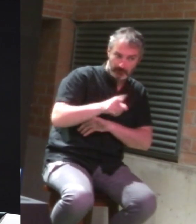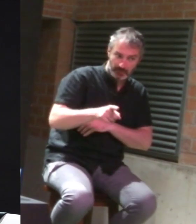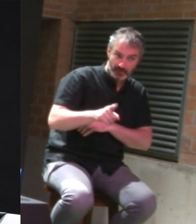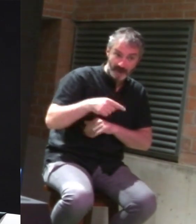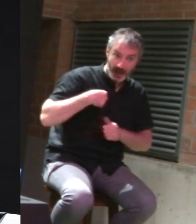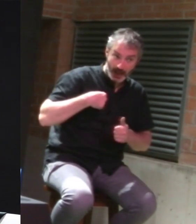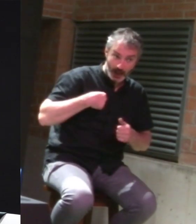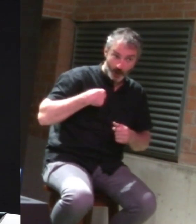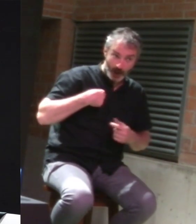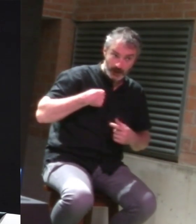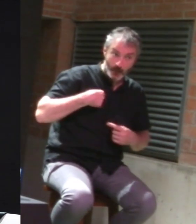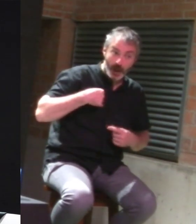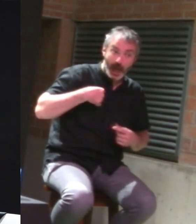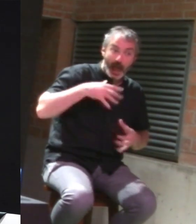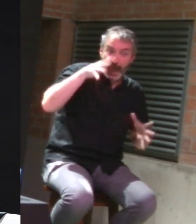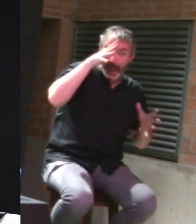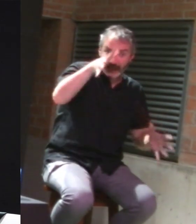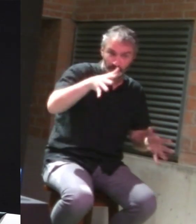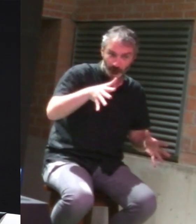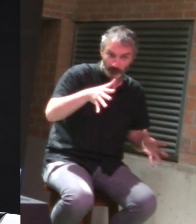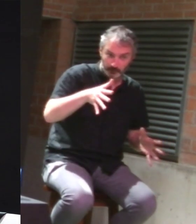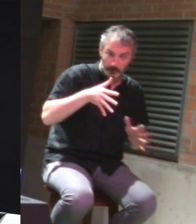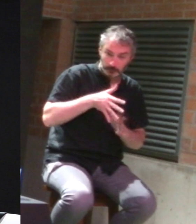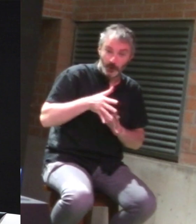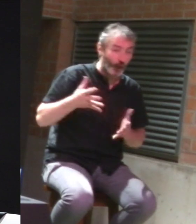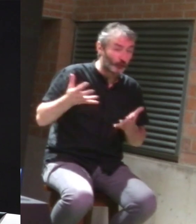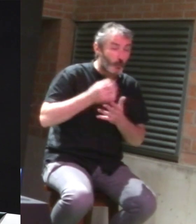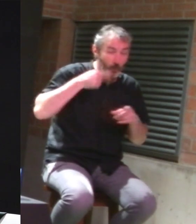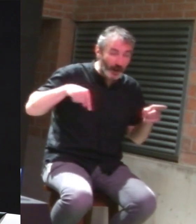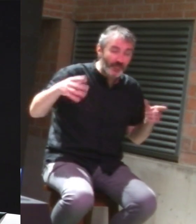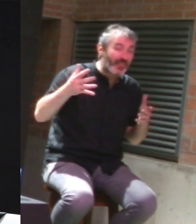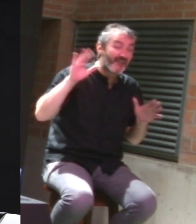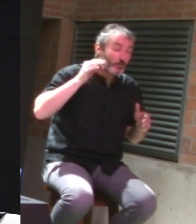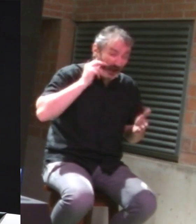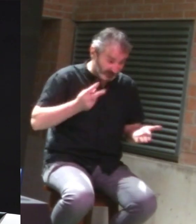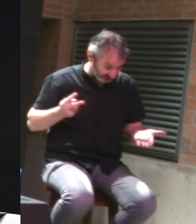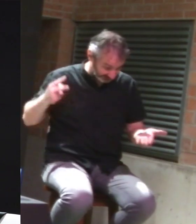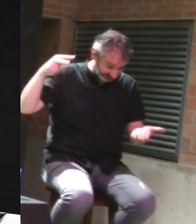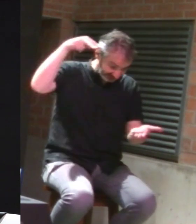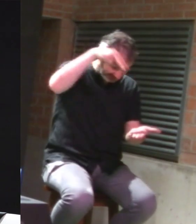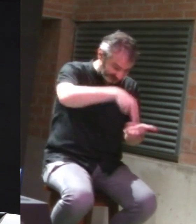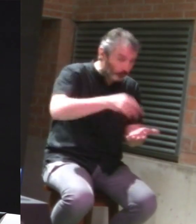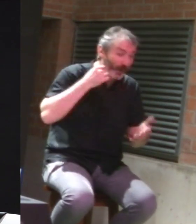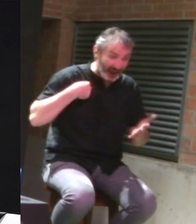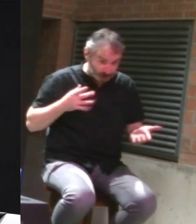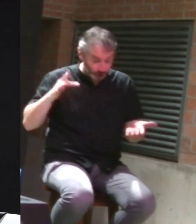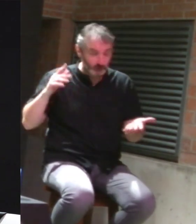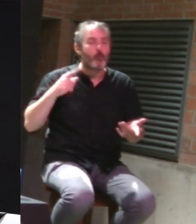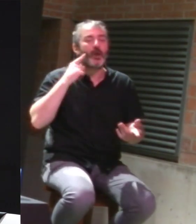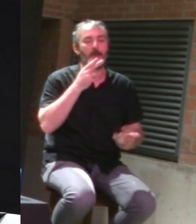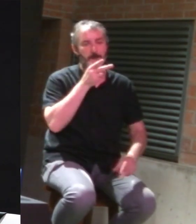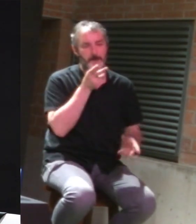poden més, que és una característica importantíssima a tots els motius de dones, quan les dones surten al carrer no hi ha qui les pari. Per